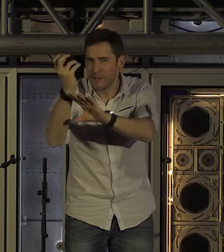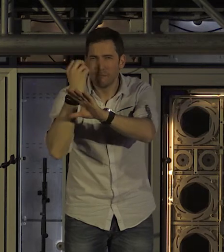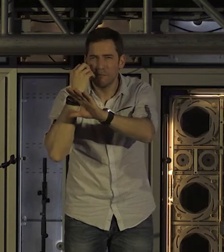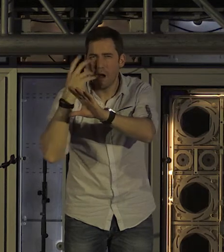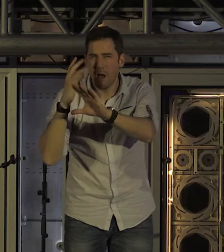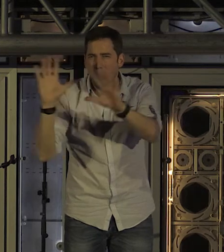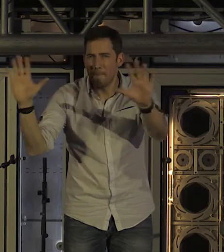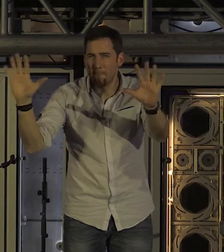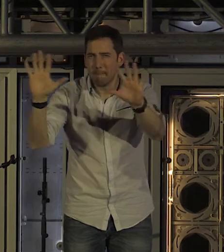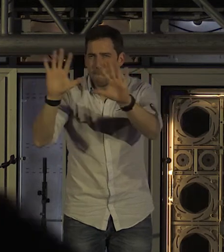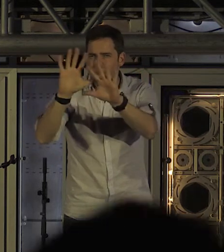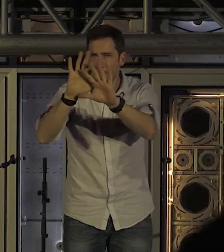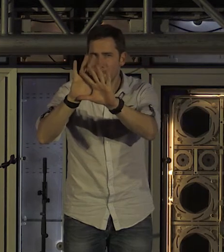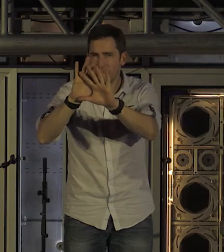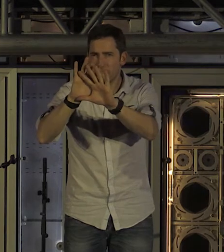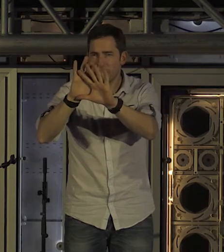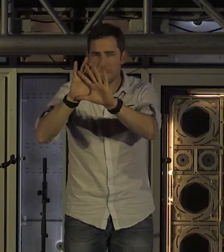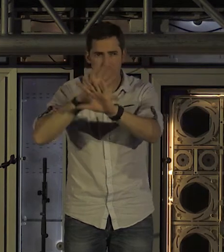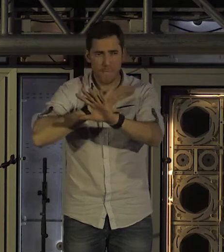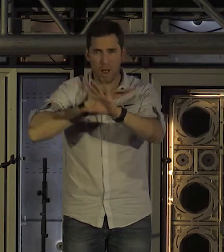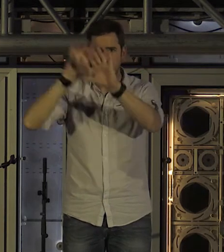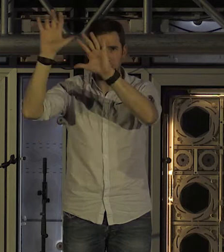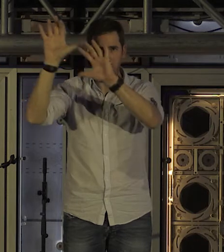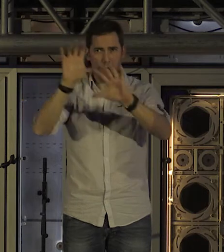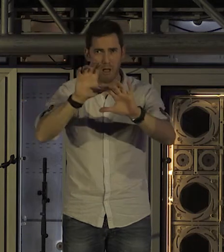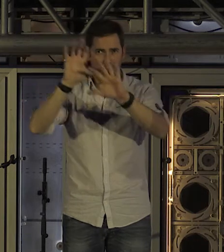pas. La pluie est un rideau.